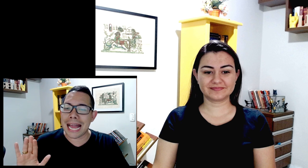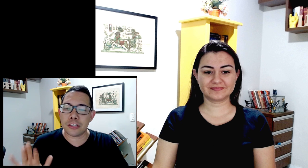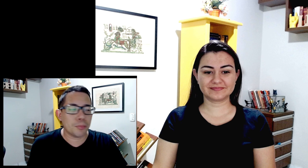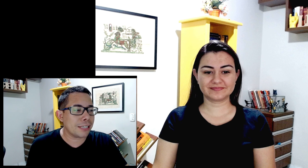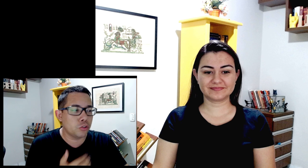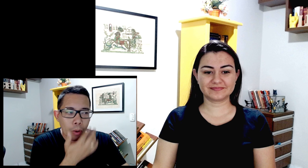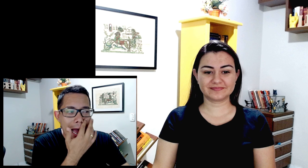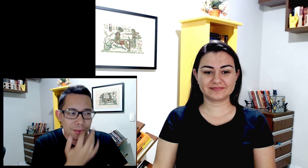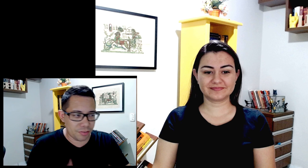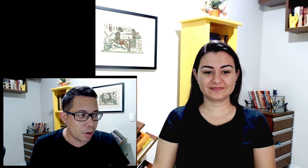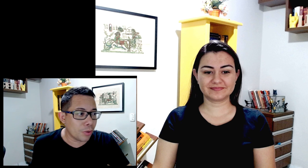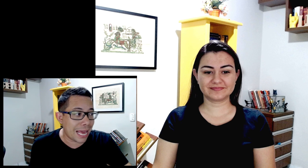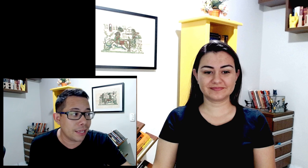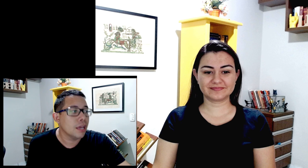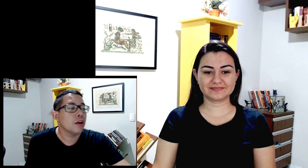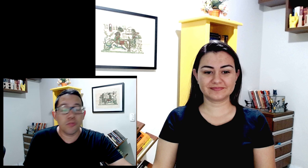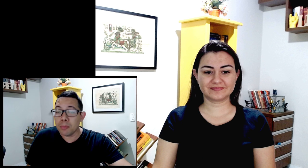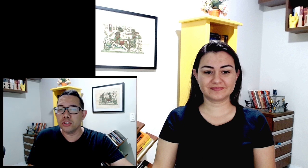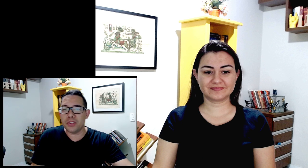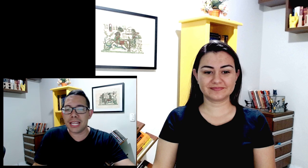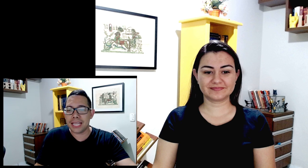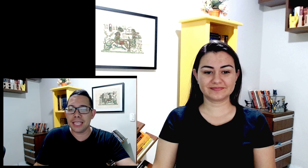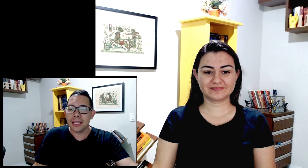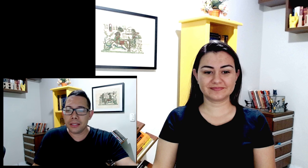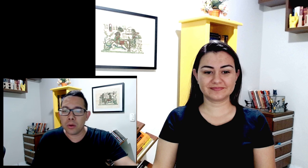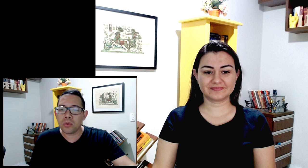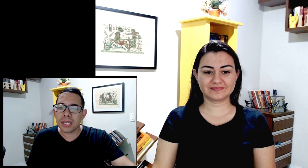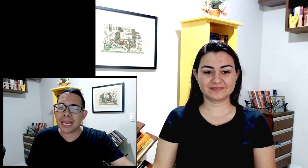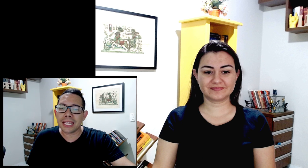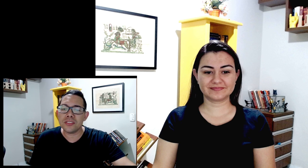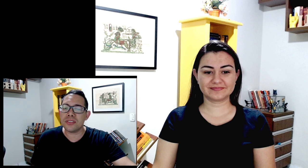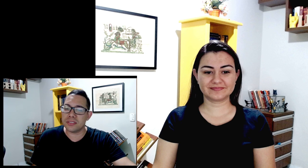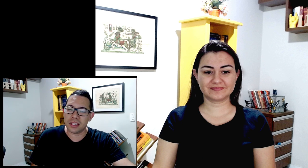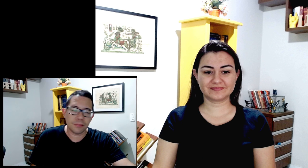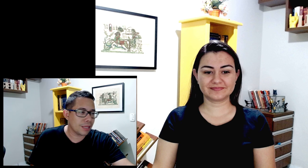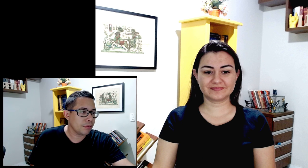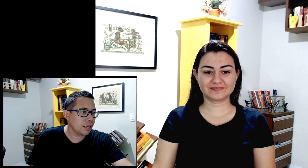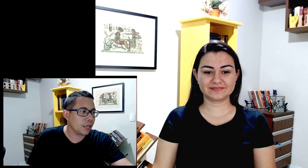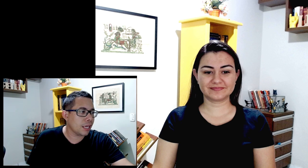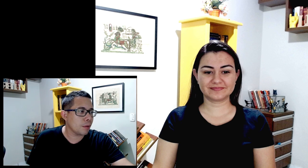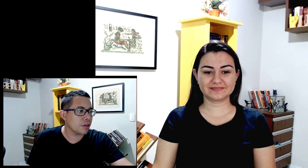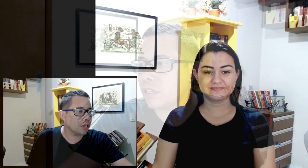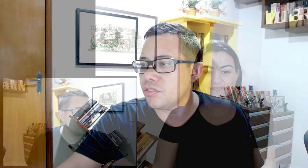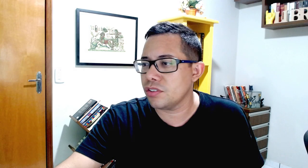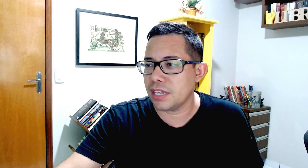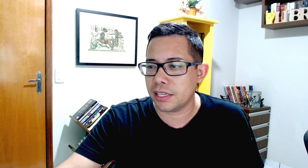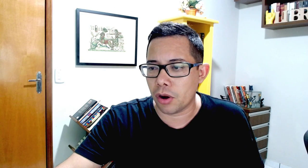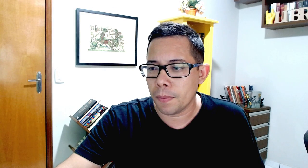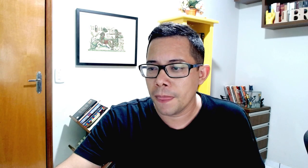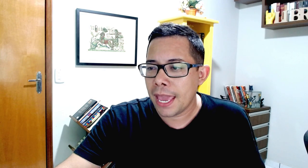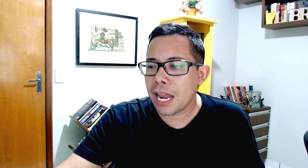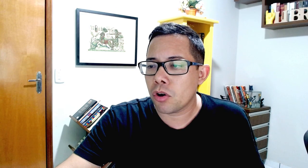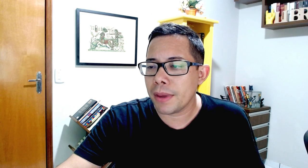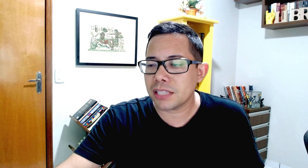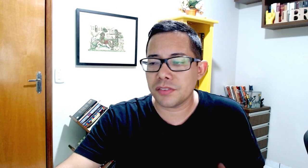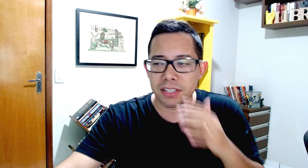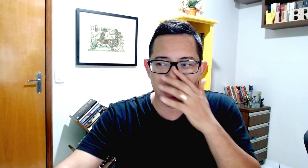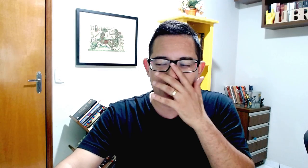sossegado mais suave vamos lá hein vamos ver aí então o que que ela quis dizer tá quê que a queima quis dizer aqui ó ela começa a